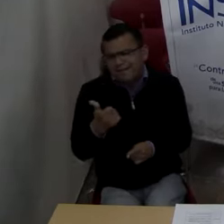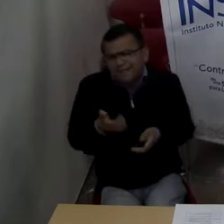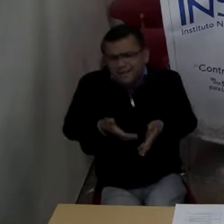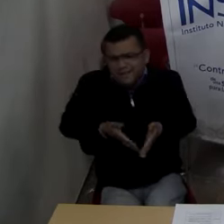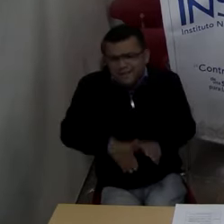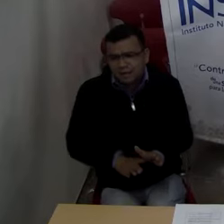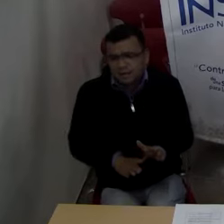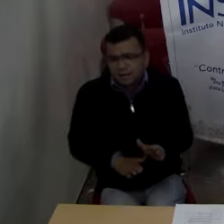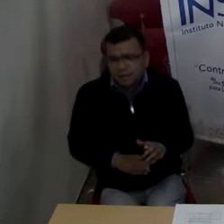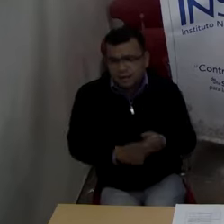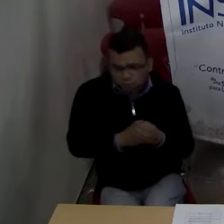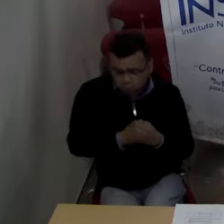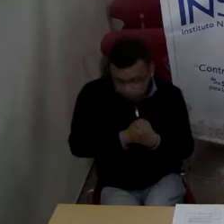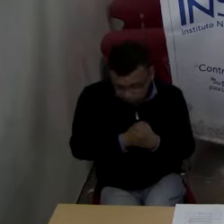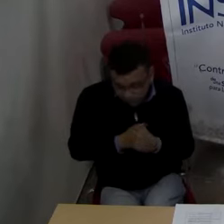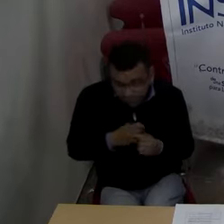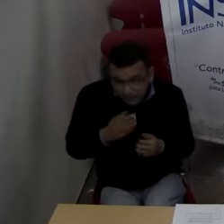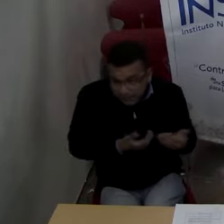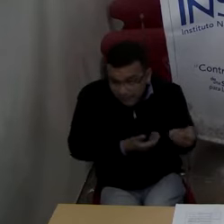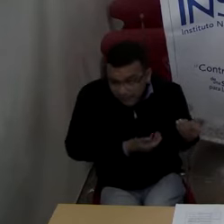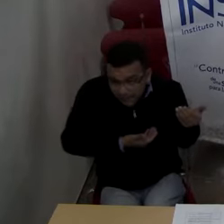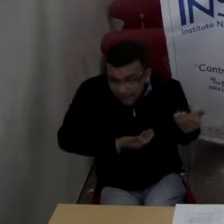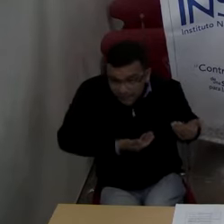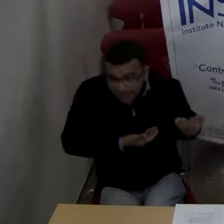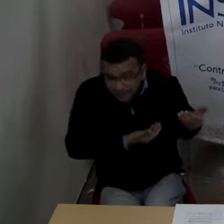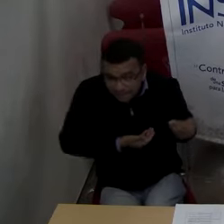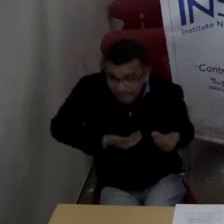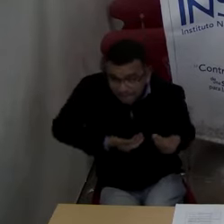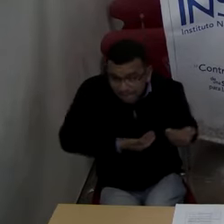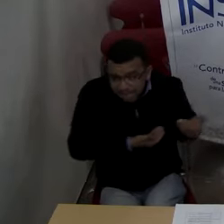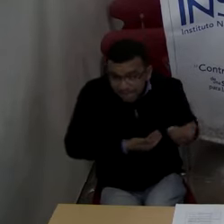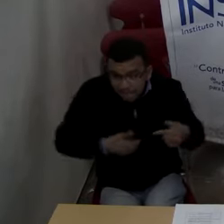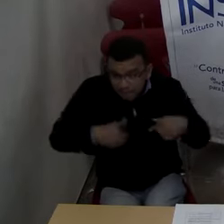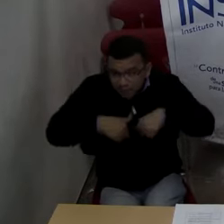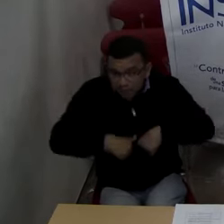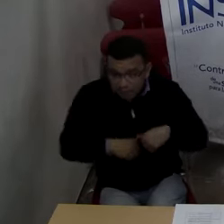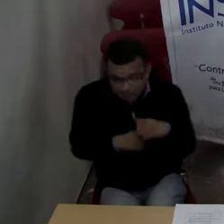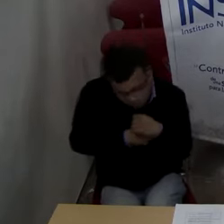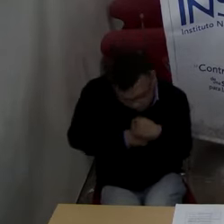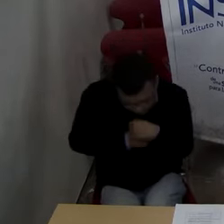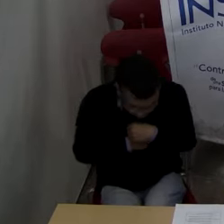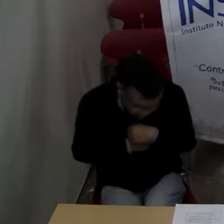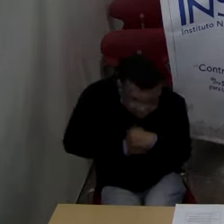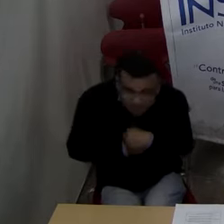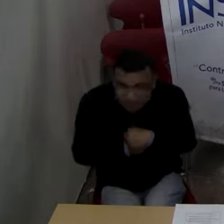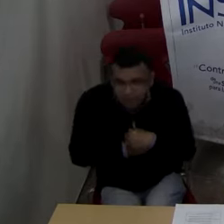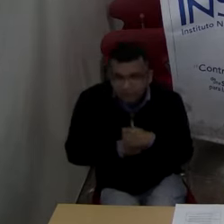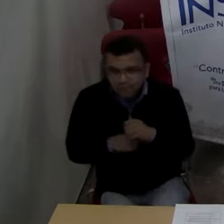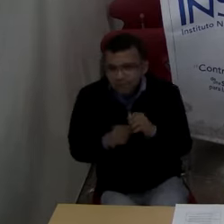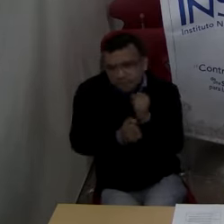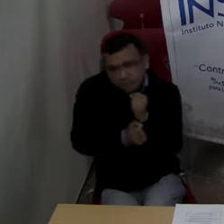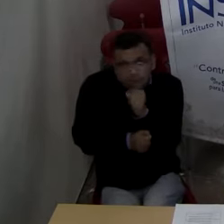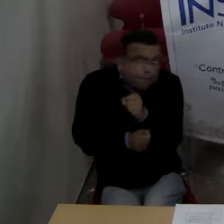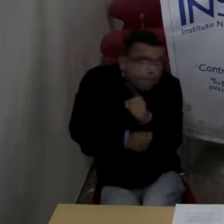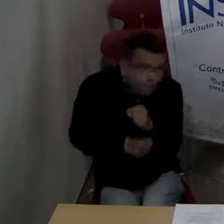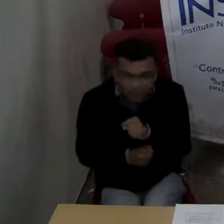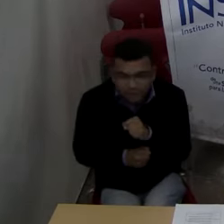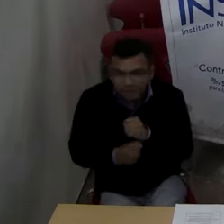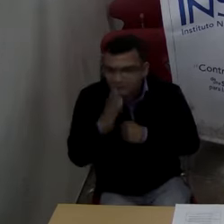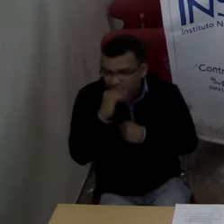lo sentimos, hay que estar pendientes y la conducta protectora es asistir y buscar